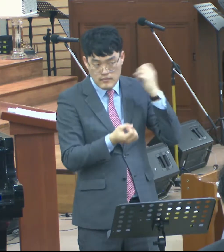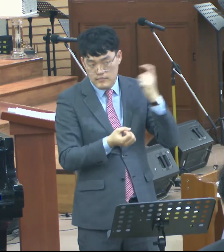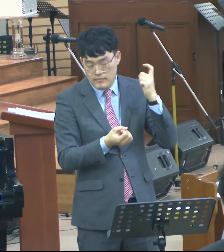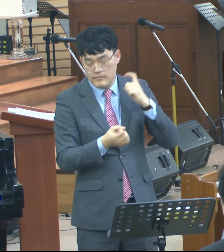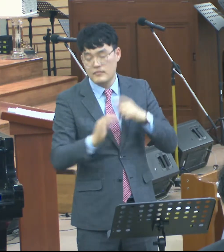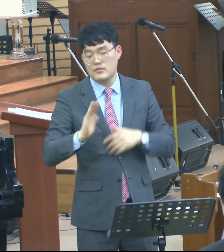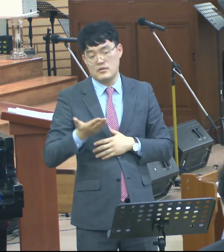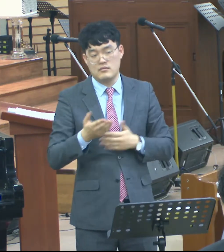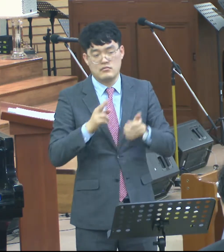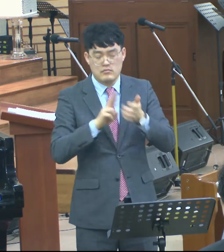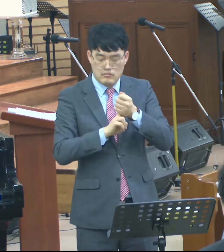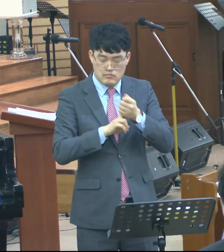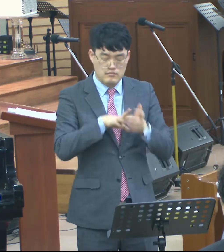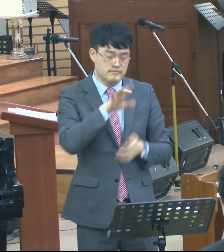숨길 수 없어요. 다 드러나요.